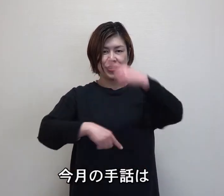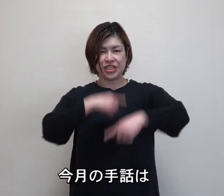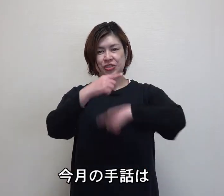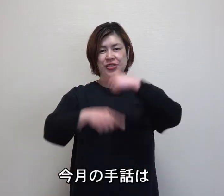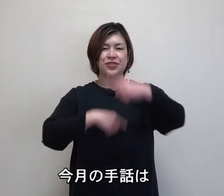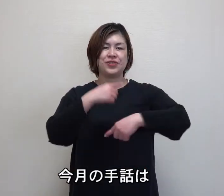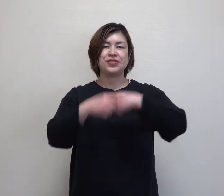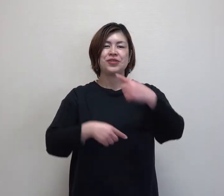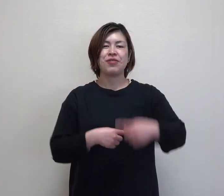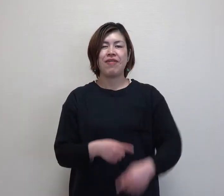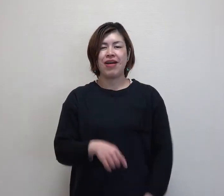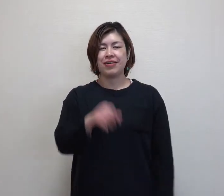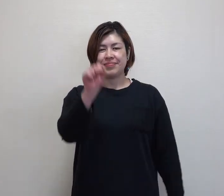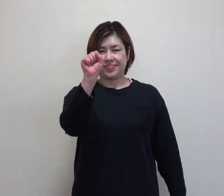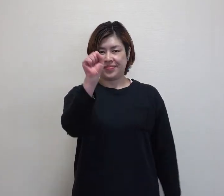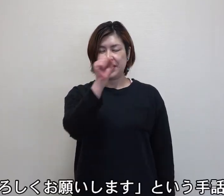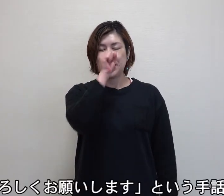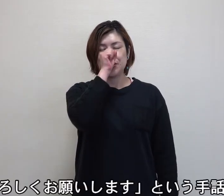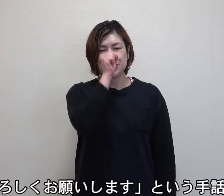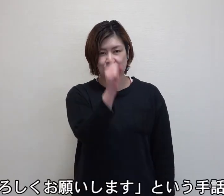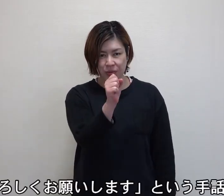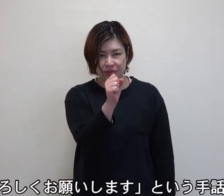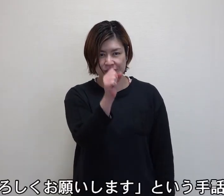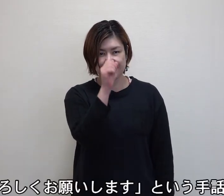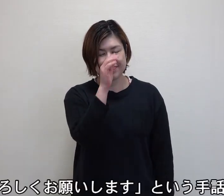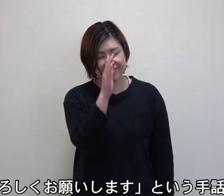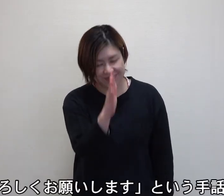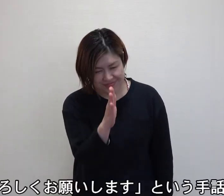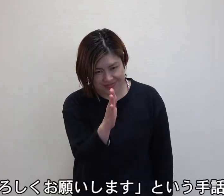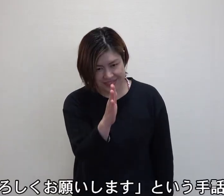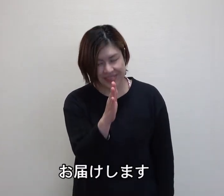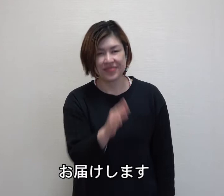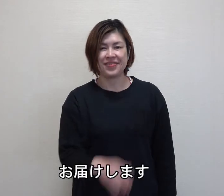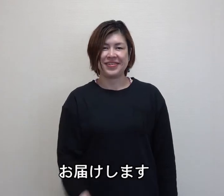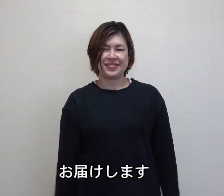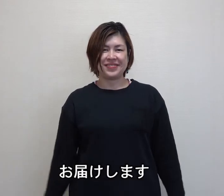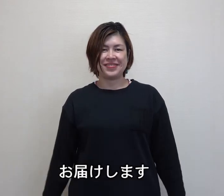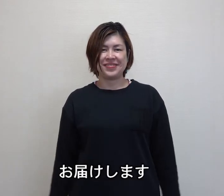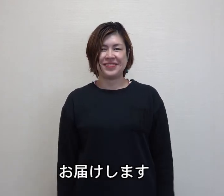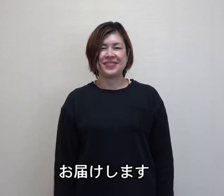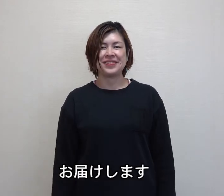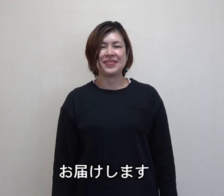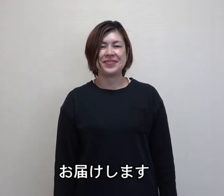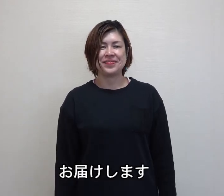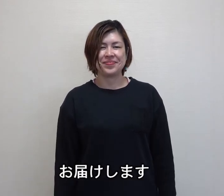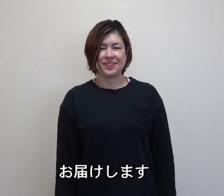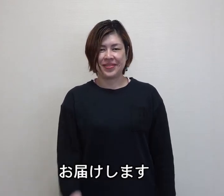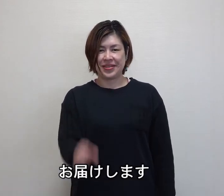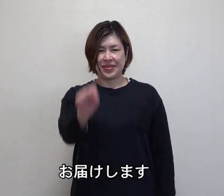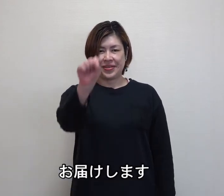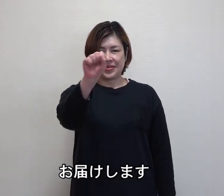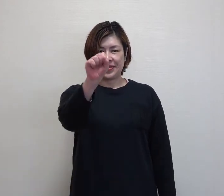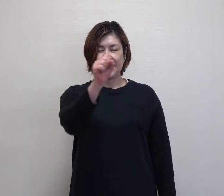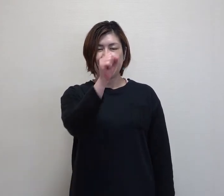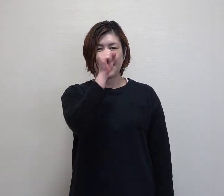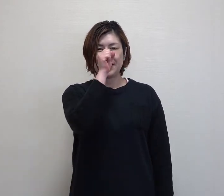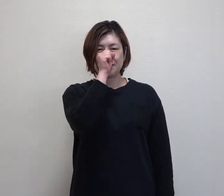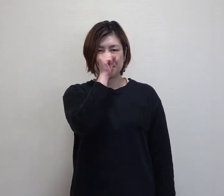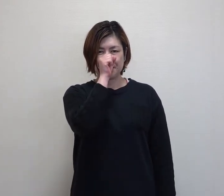今月の手話は、よろしくお願いしますという手話をお届けします。利き手の拳を